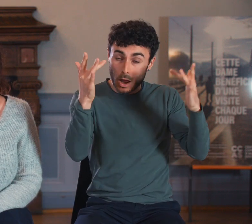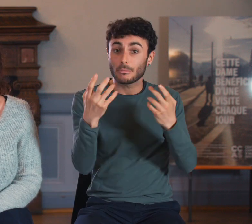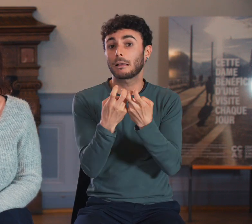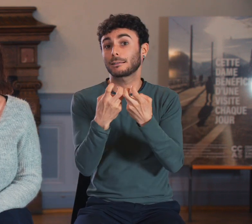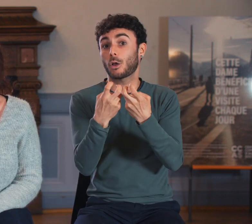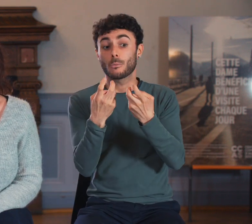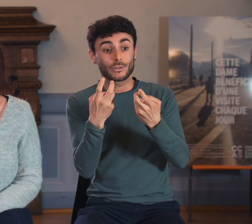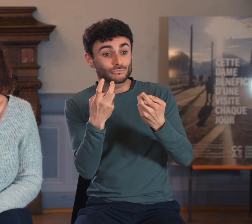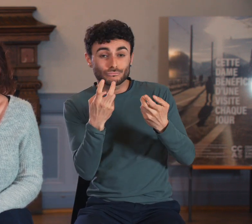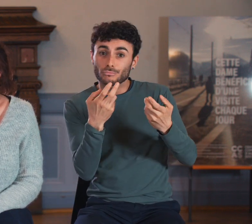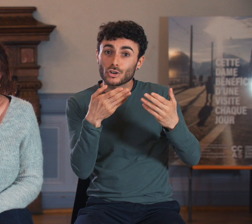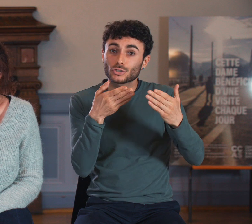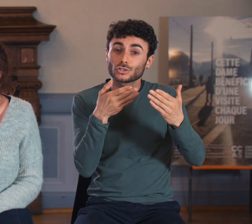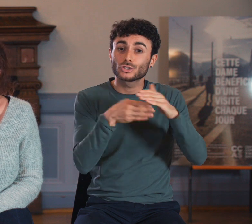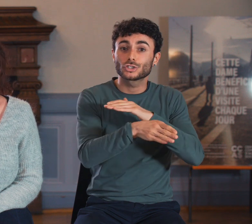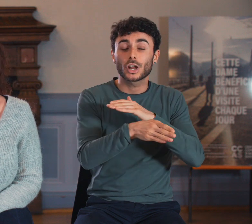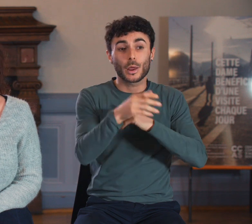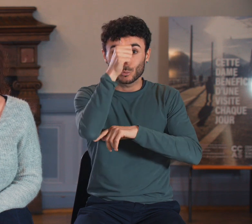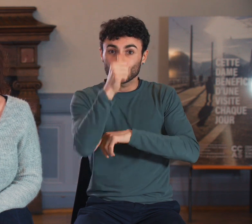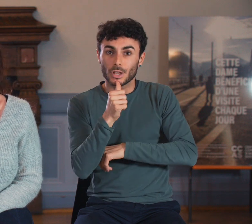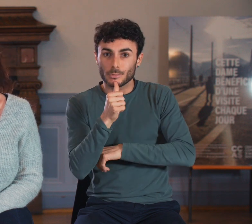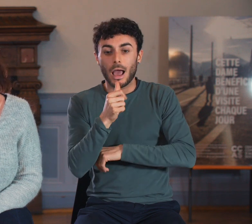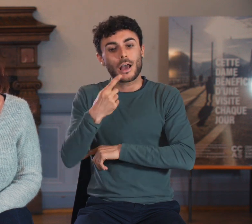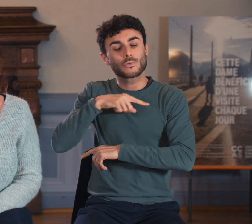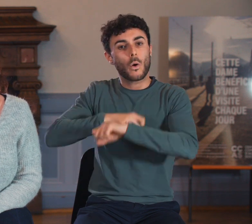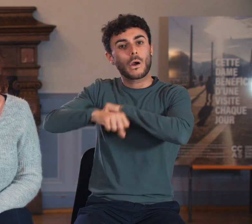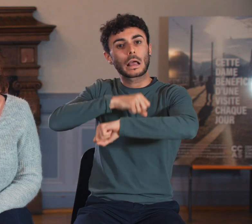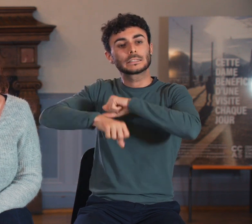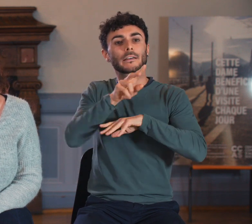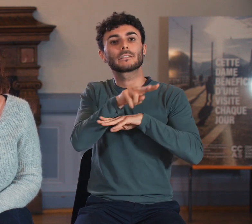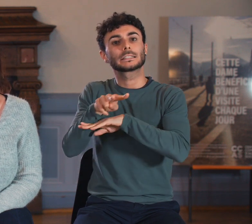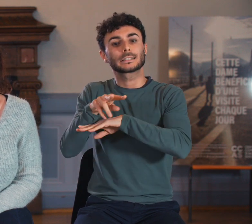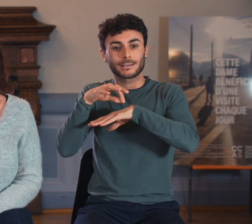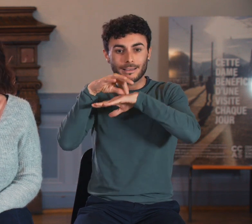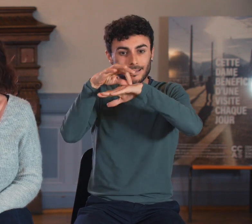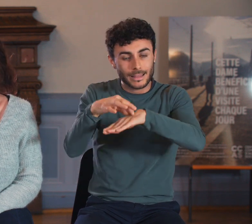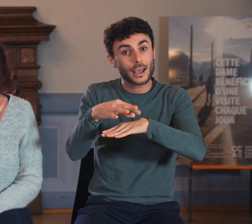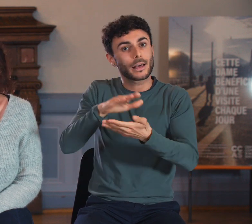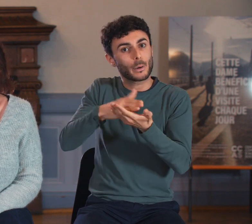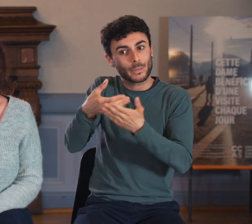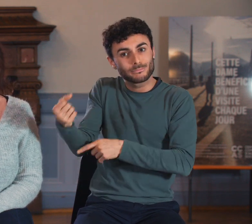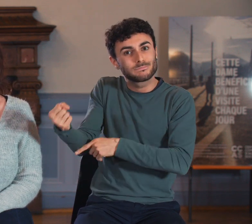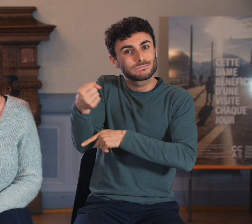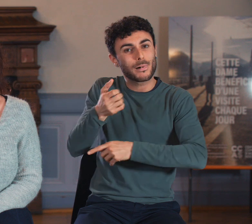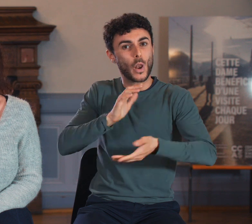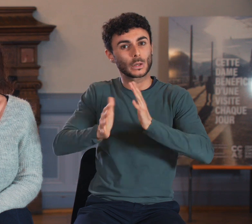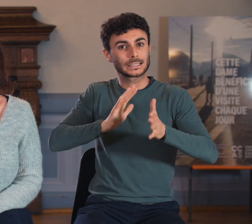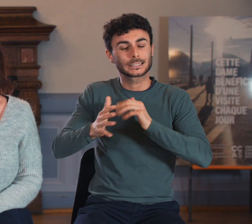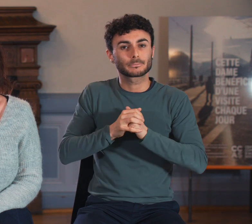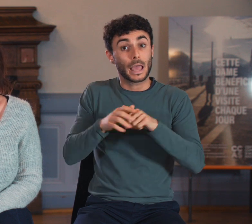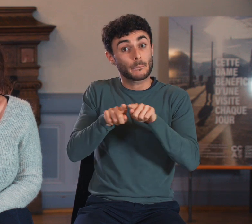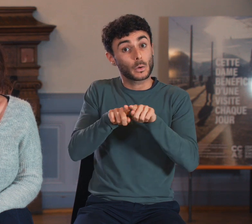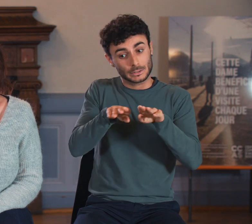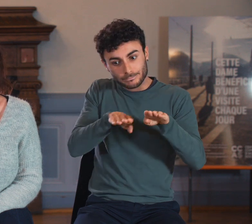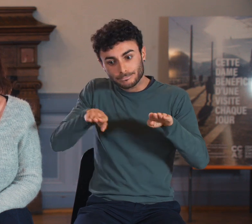organisons des visites guidées en LSF mais aussi nous pouvons mettre en place des parcours numériques c'est à dire que